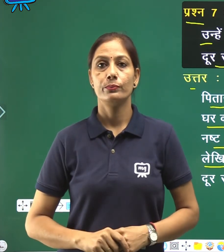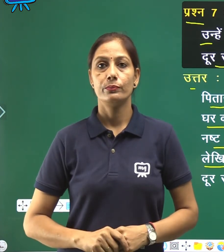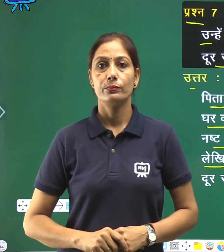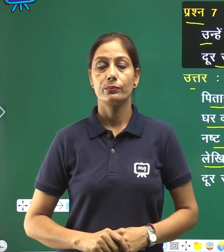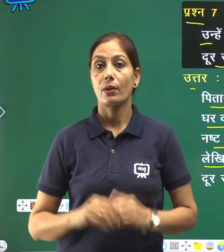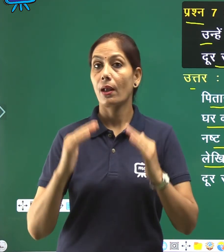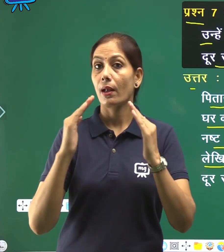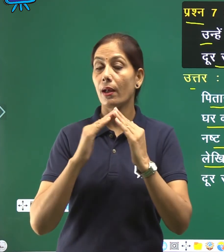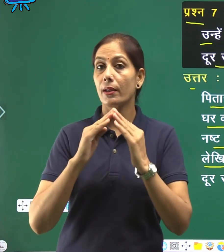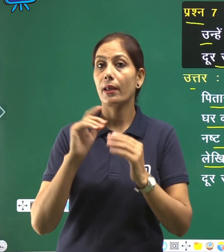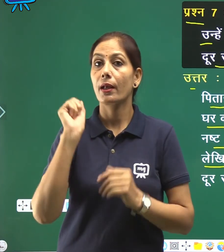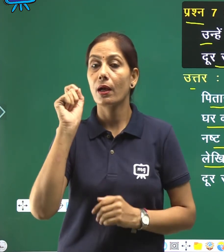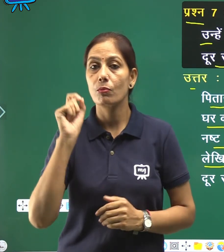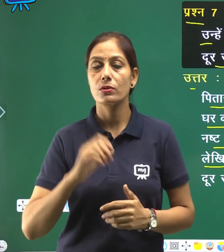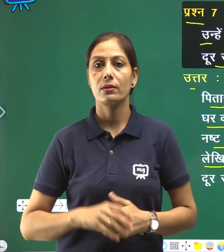घर के कार्य से